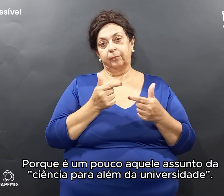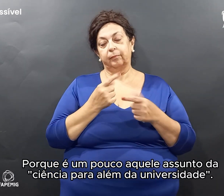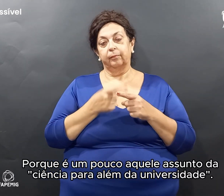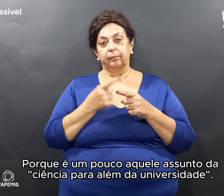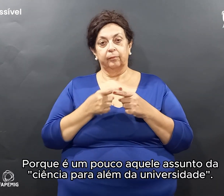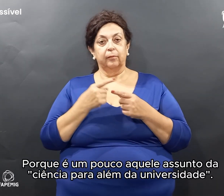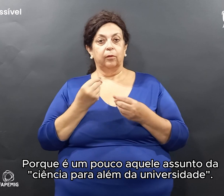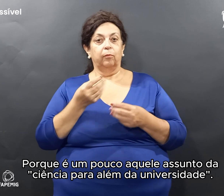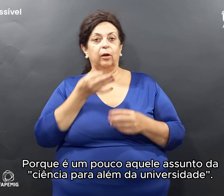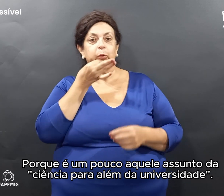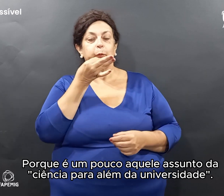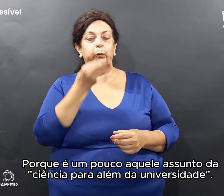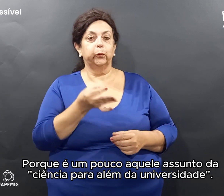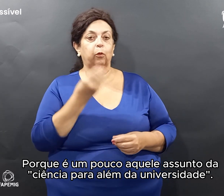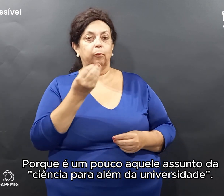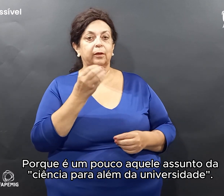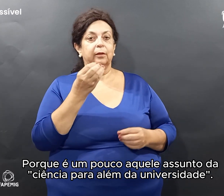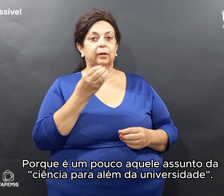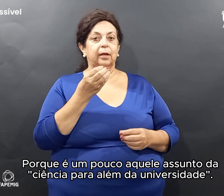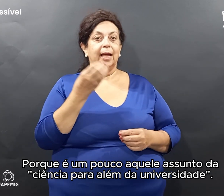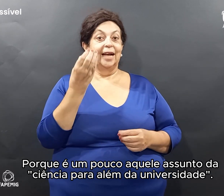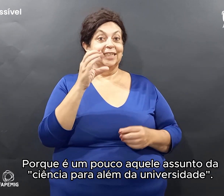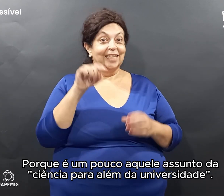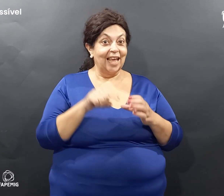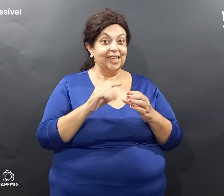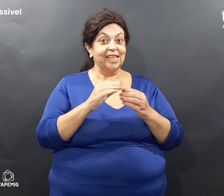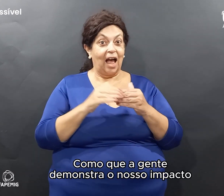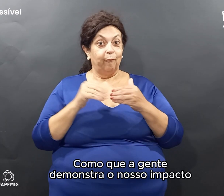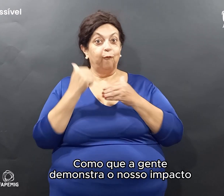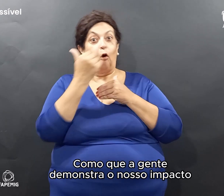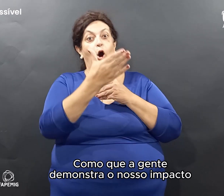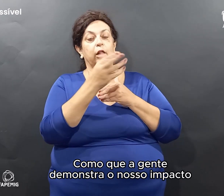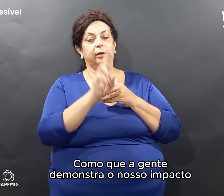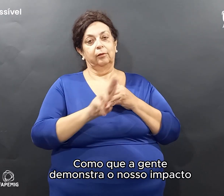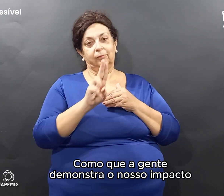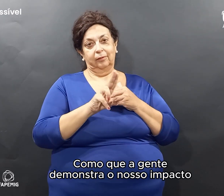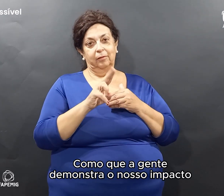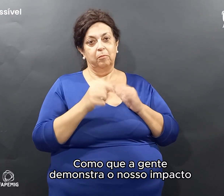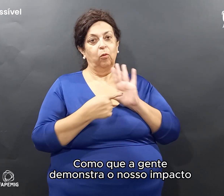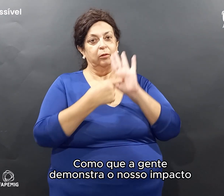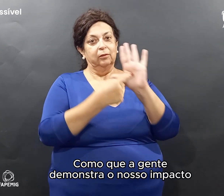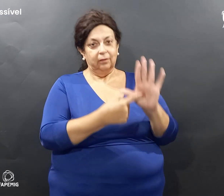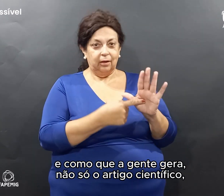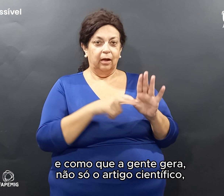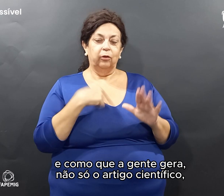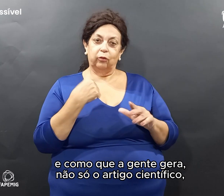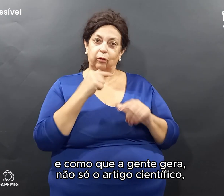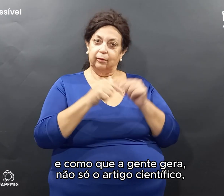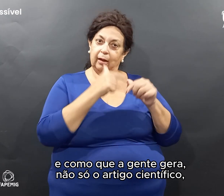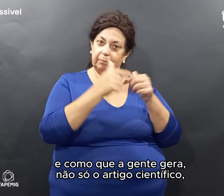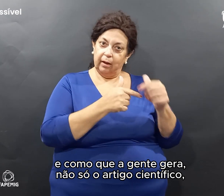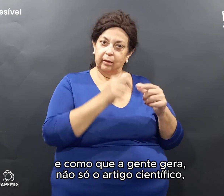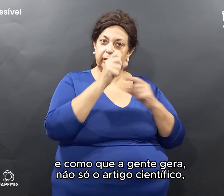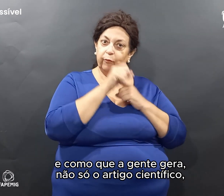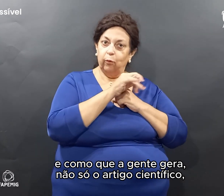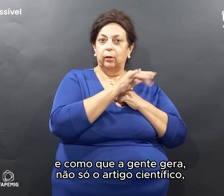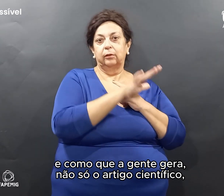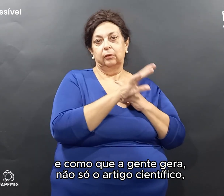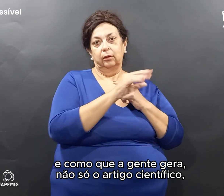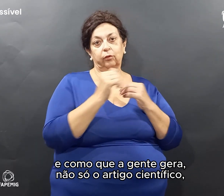aquele assunto da ciência para além da universidade, né? É como que a gente demonstra o nosso impacto e como que a gente gera não só artigo